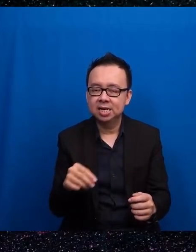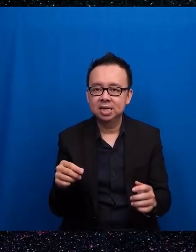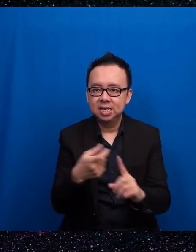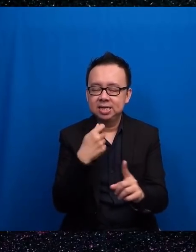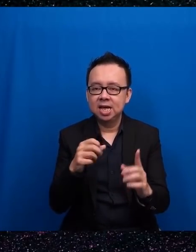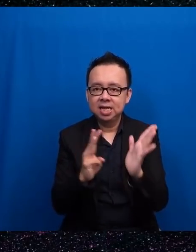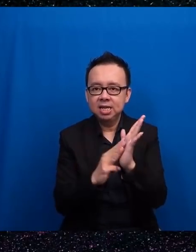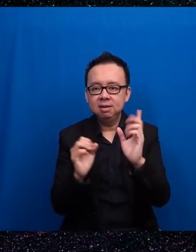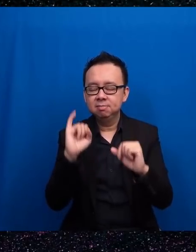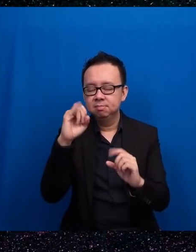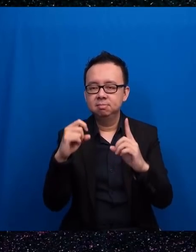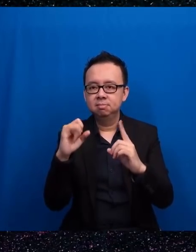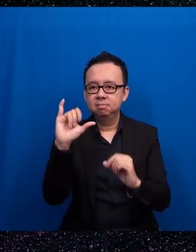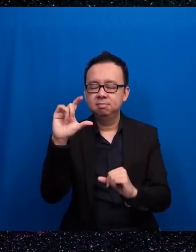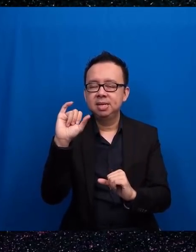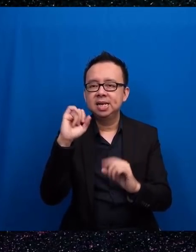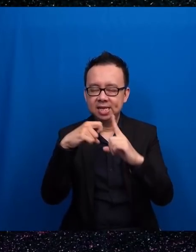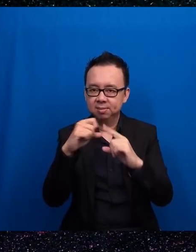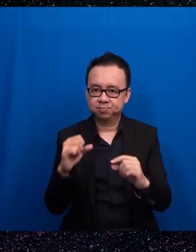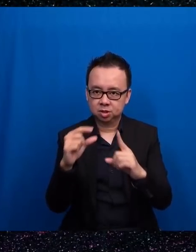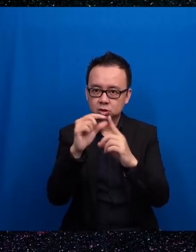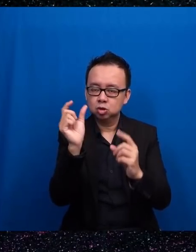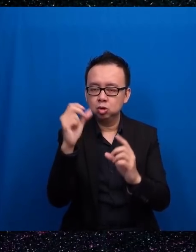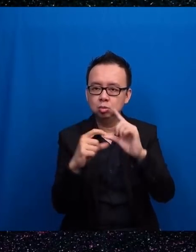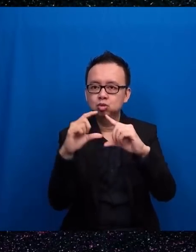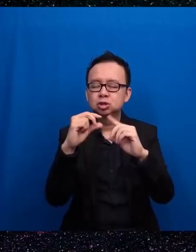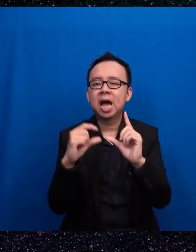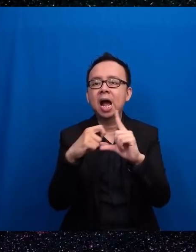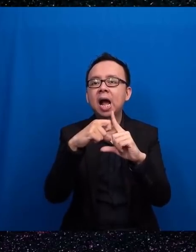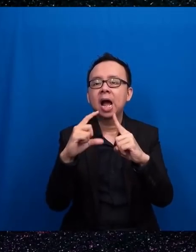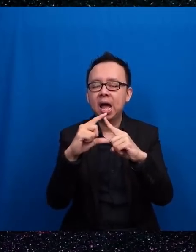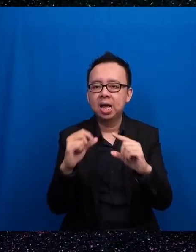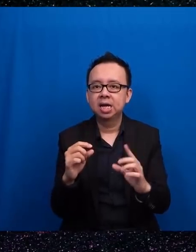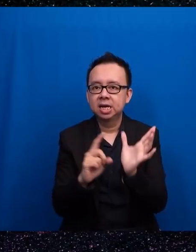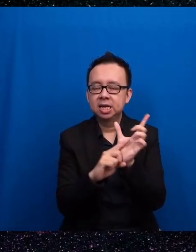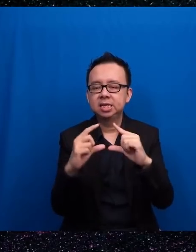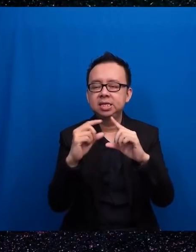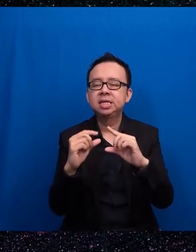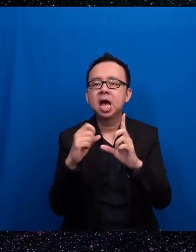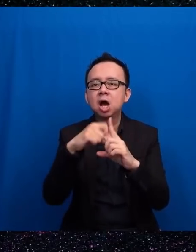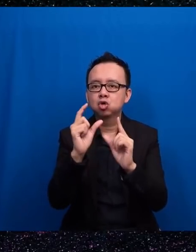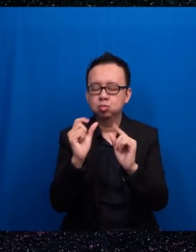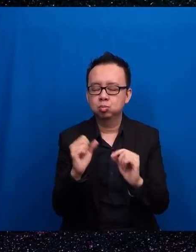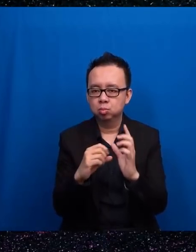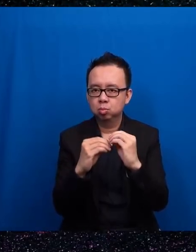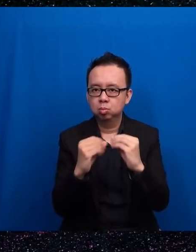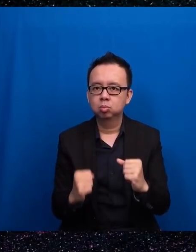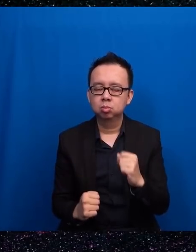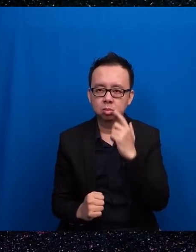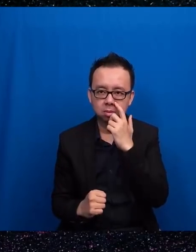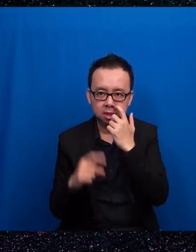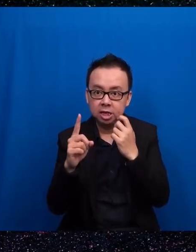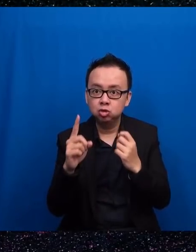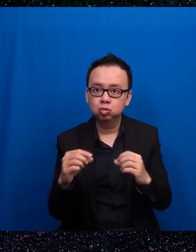kepadamu. Dan itu pun bukan darah dagingmu. Aku akan menurunkan dari sorga kepadamu. Ini dia yang disebut dengan